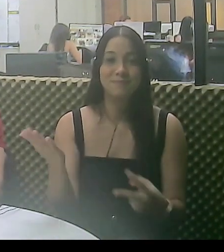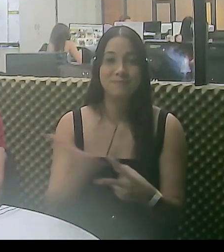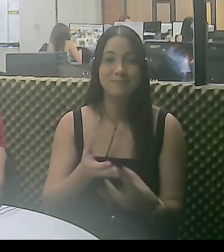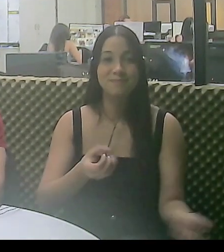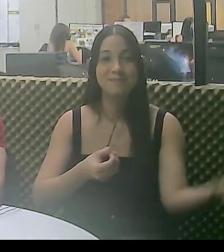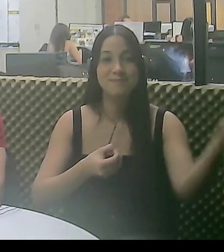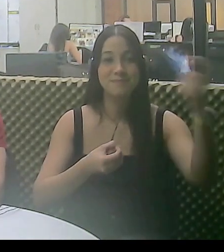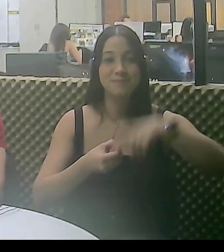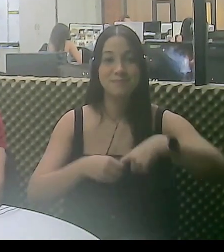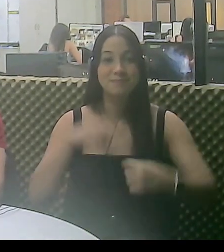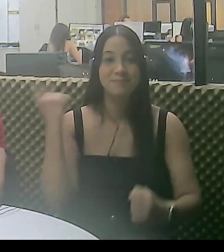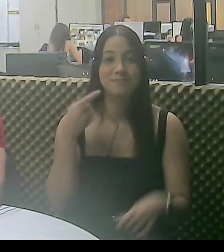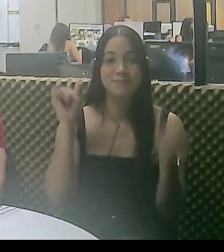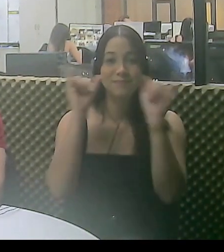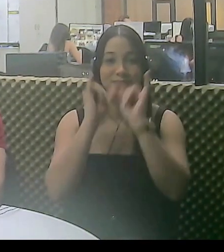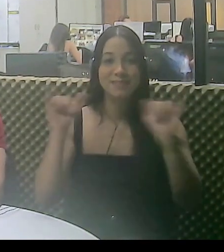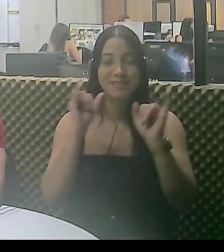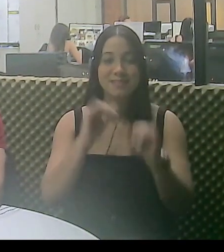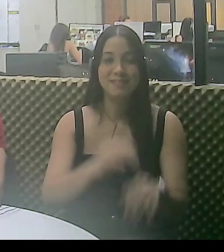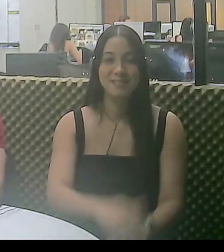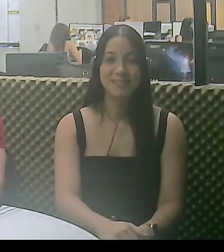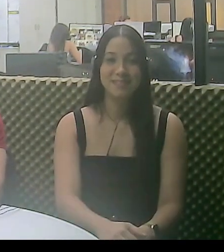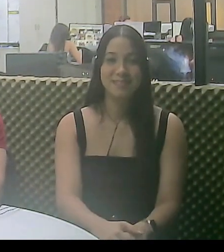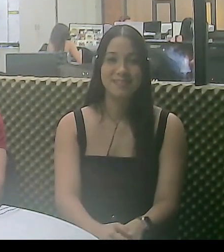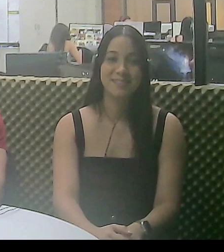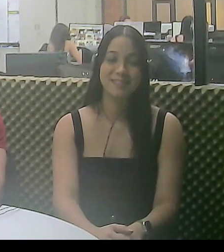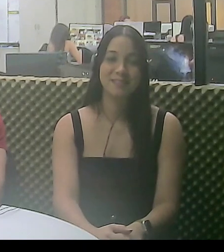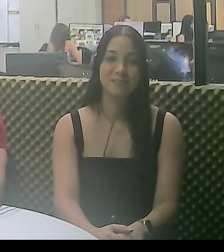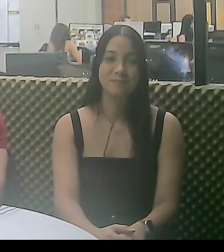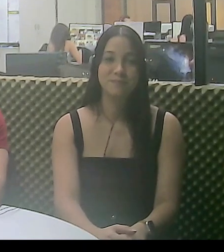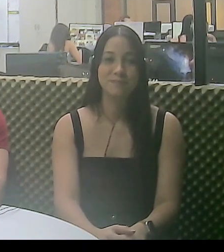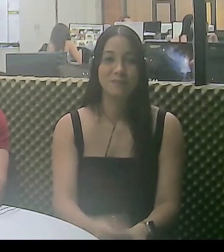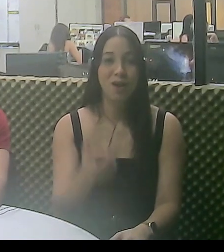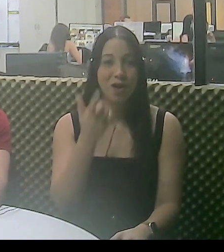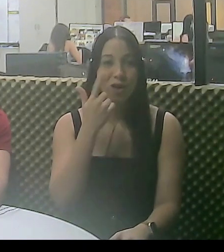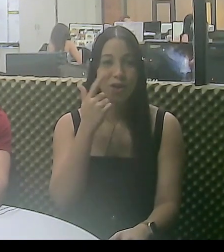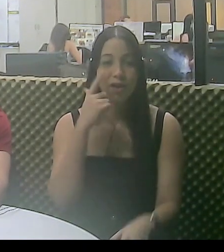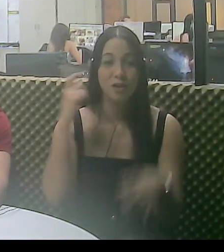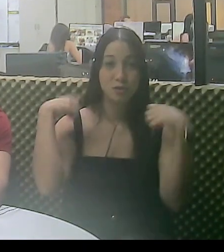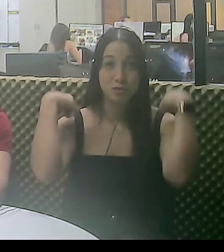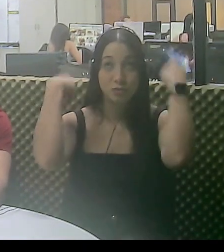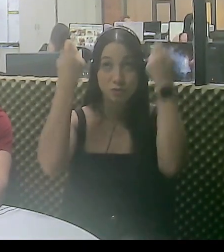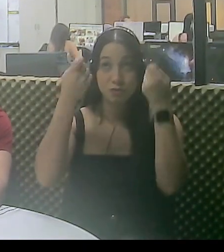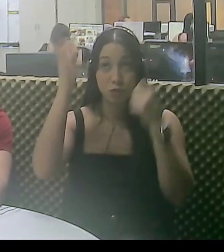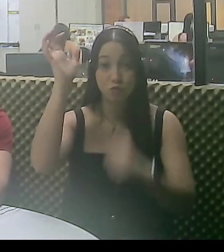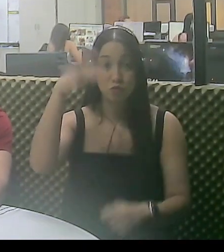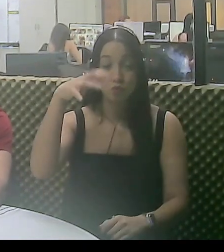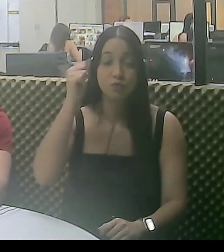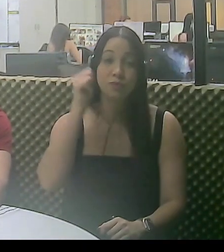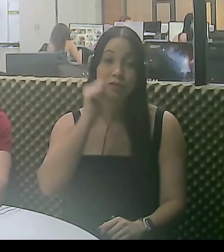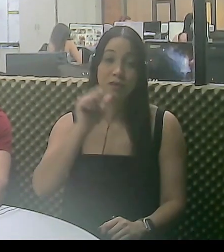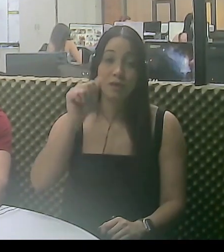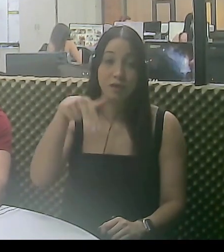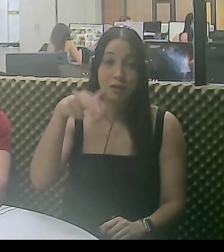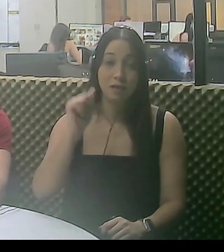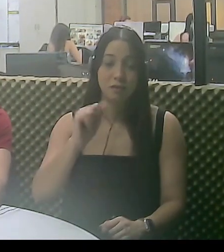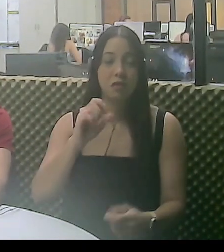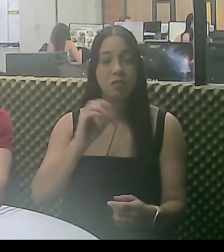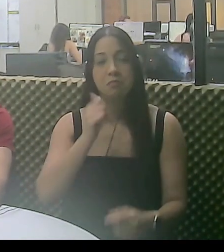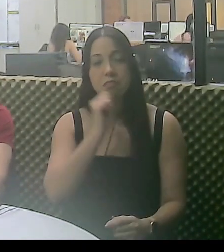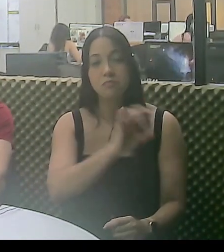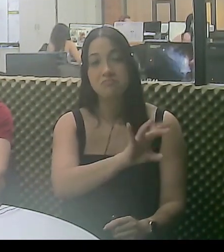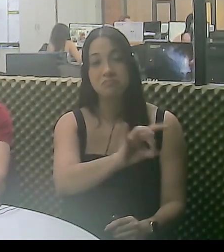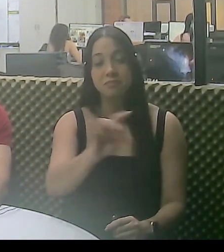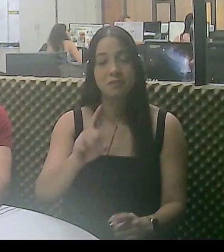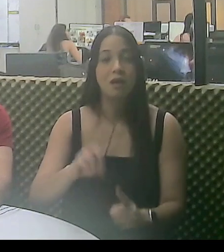de 6 meses. Agora vamos para um rápido intervalo, já voltamos com o Giro de Notícias. Essa é a